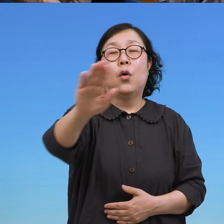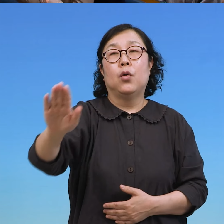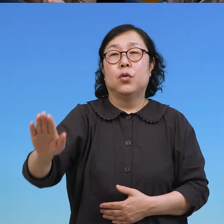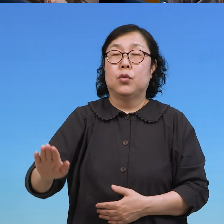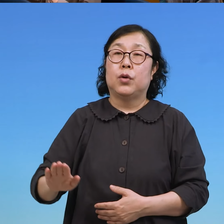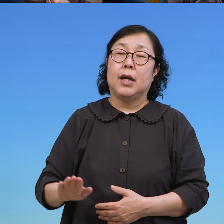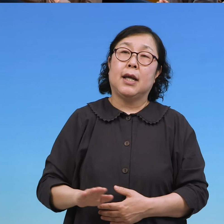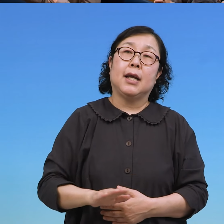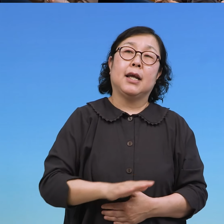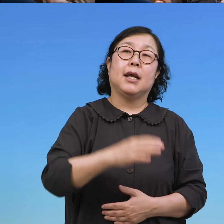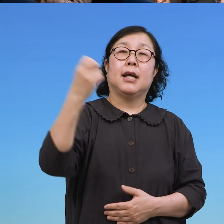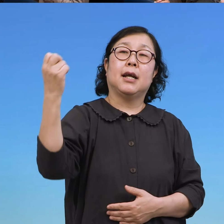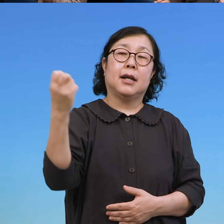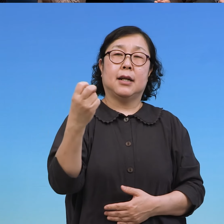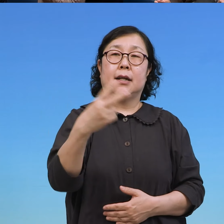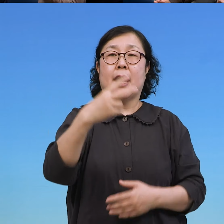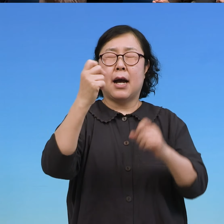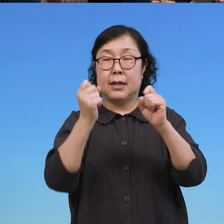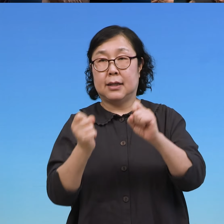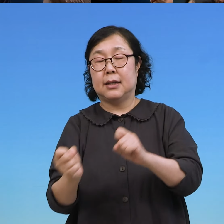우리를 다시 살리사